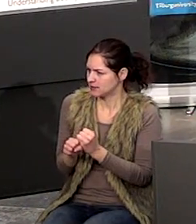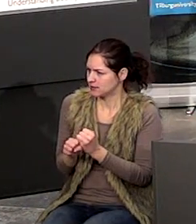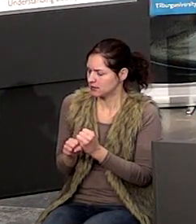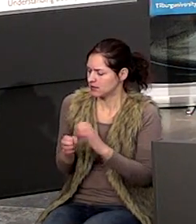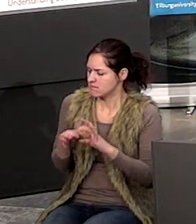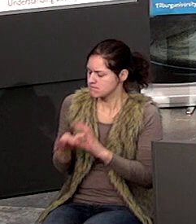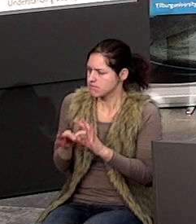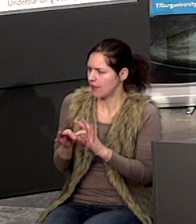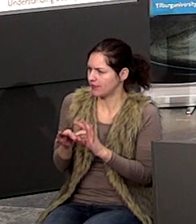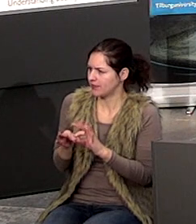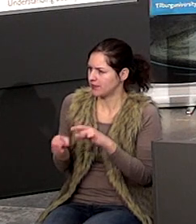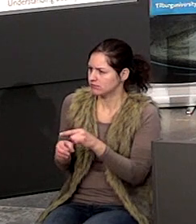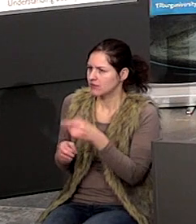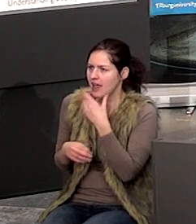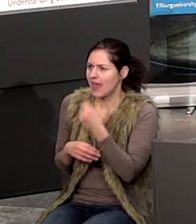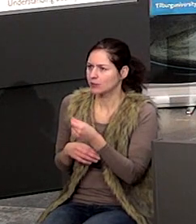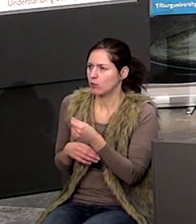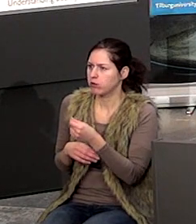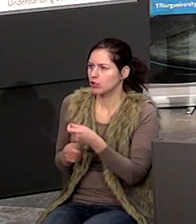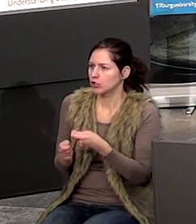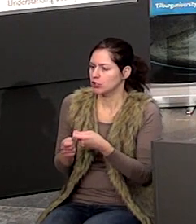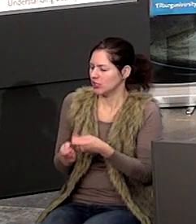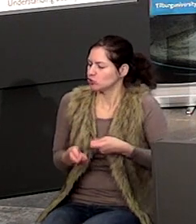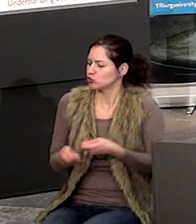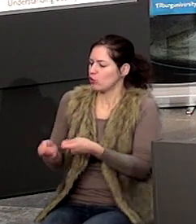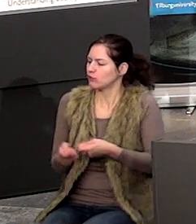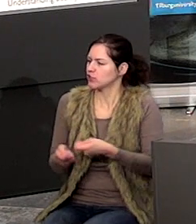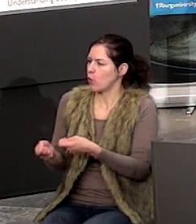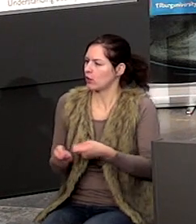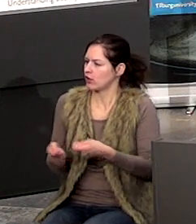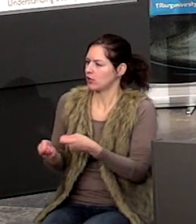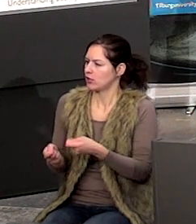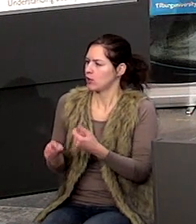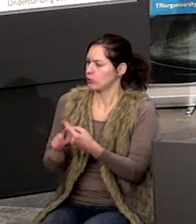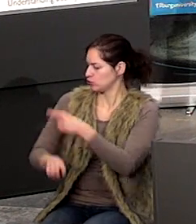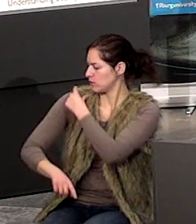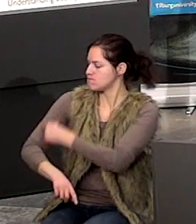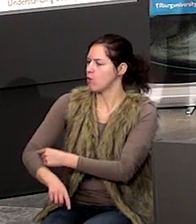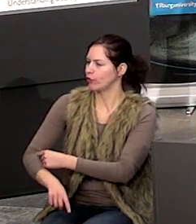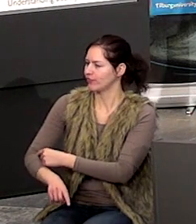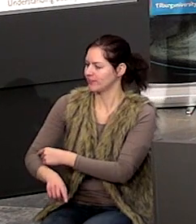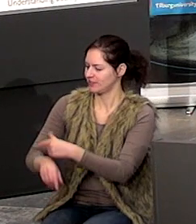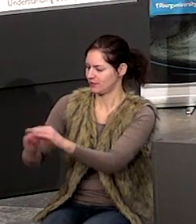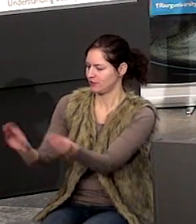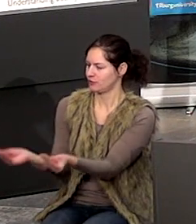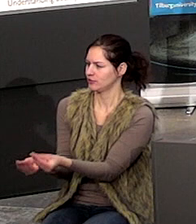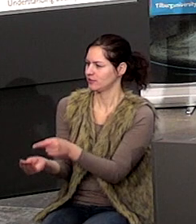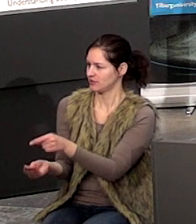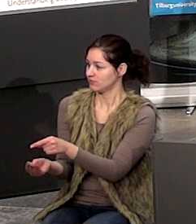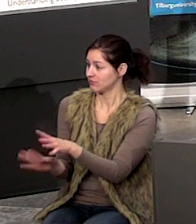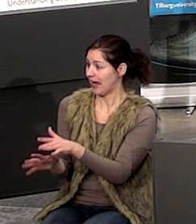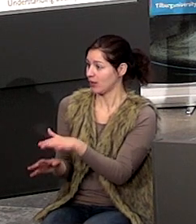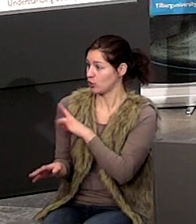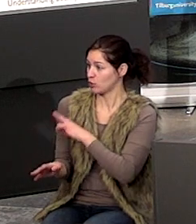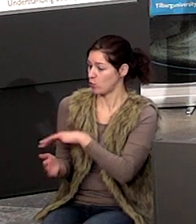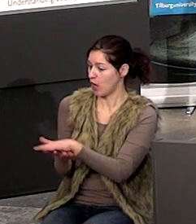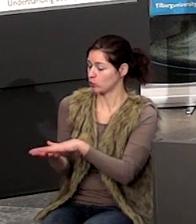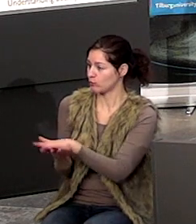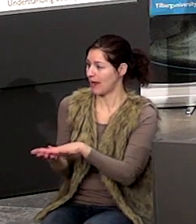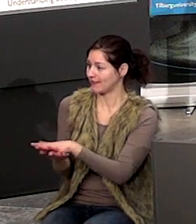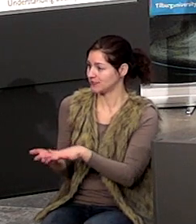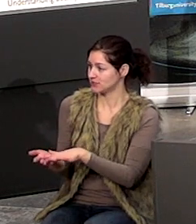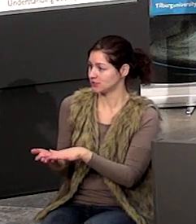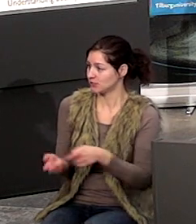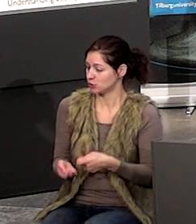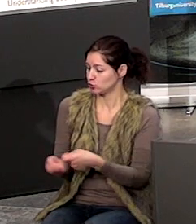wat is het? Het is een soort stofzuiger in een bontjasje. Want dat is eigenlijk wat Paro is. Het is niet veel meer dan een geautomatiseerde stofzuiger die terug kan praten